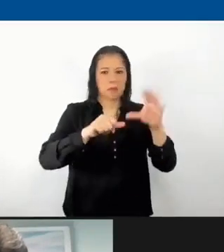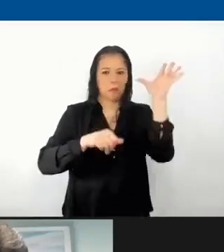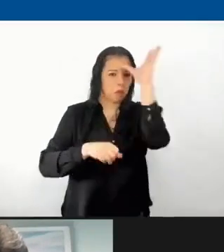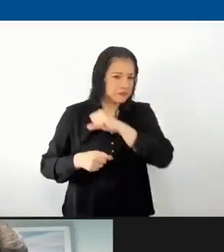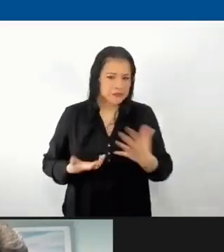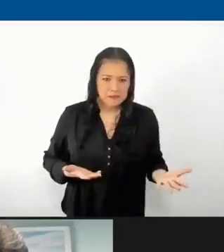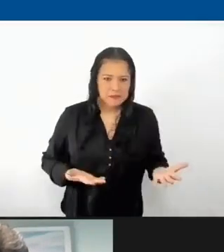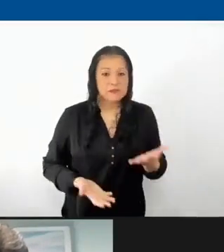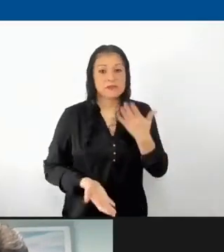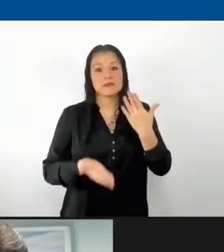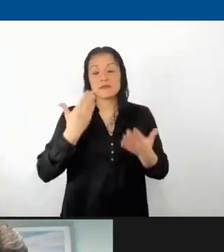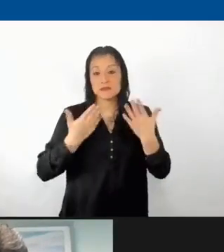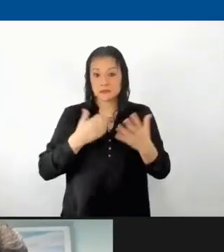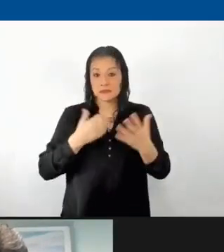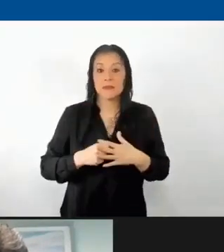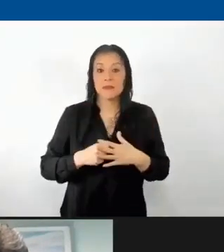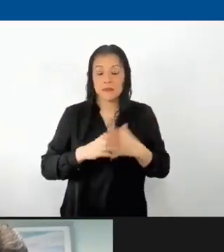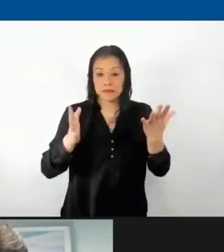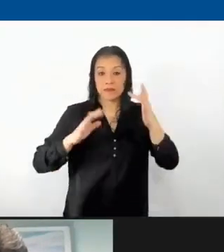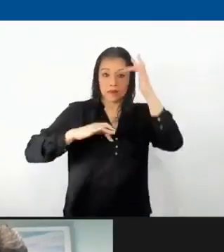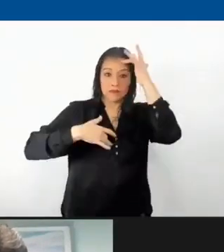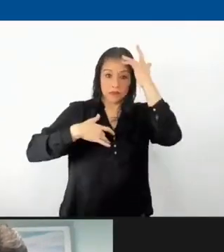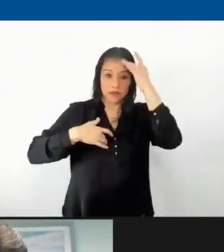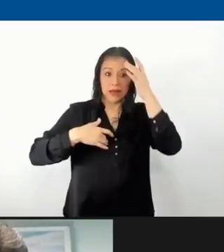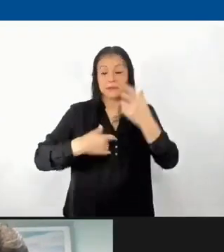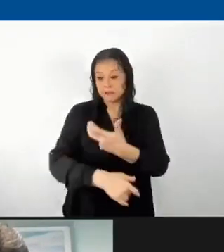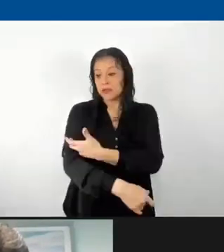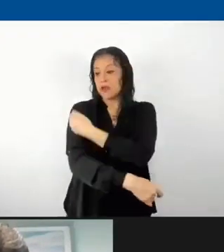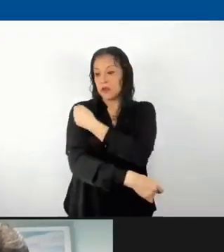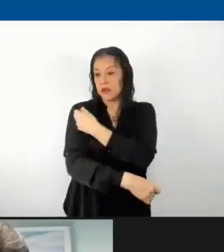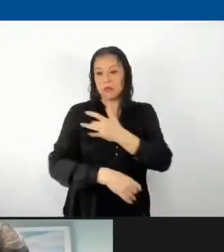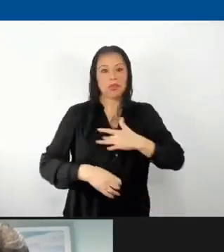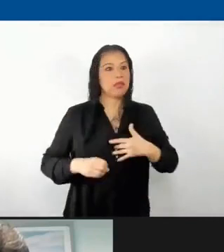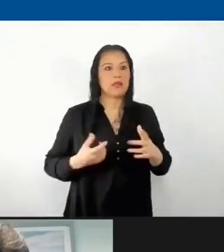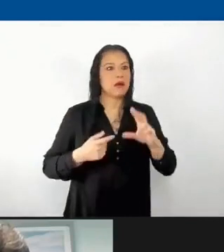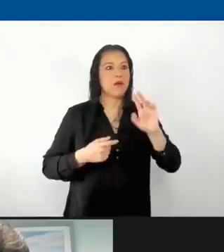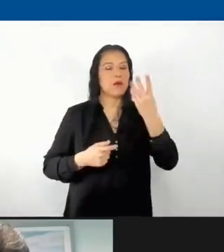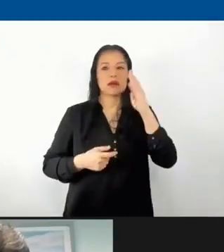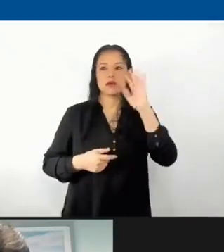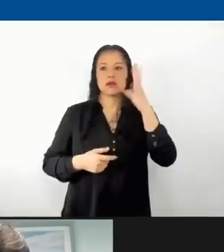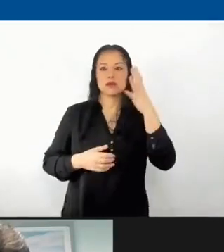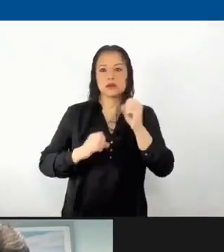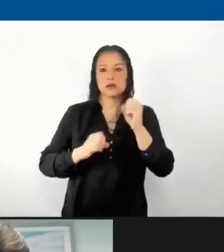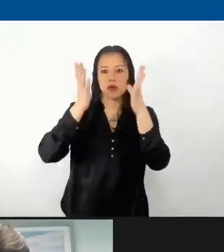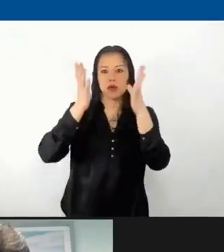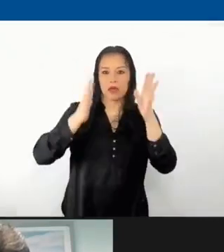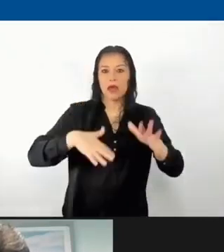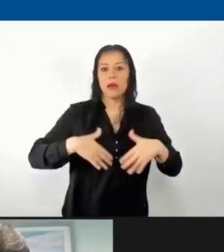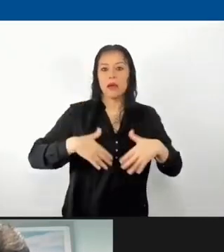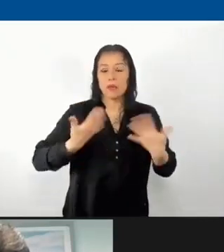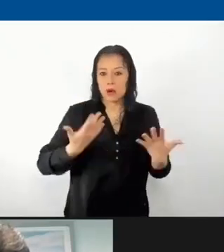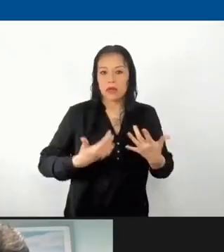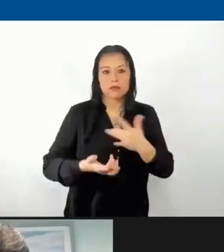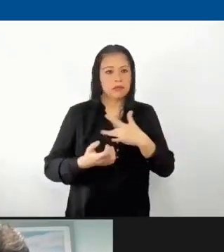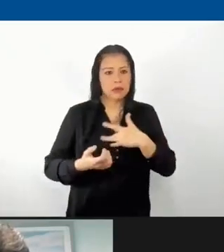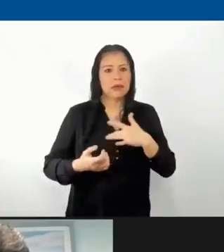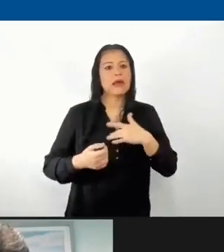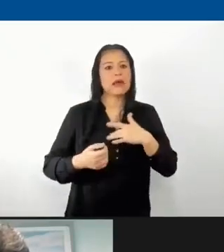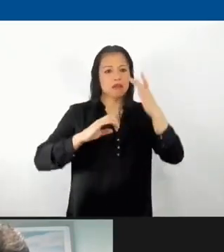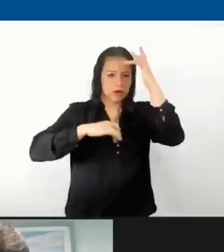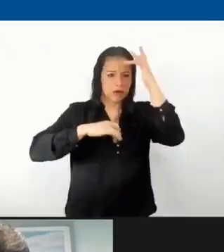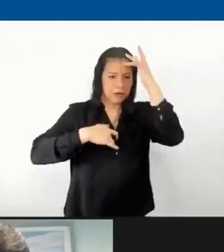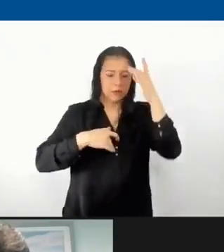se va a dar. Y si va a desarrollar la enfermedad porque se vacunó sin síntomas, pero al cuarto o quinto día puede presentar síntomas, esa